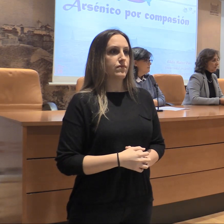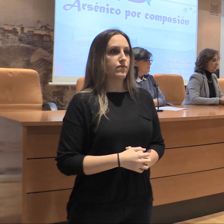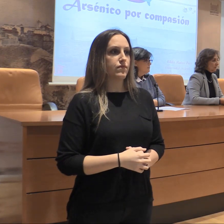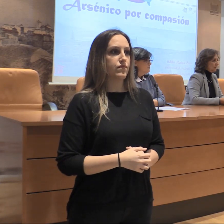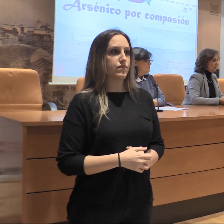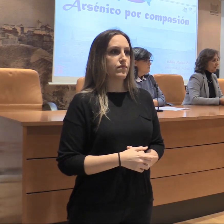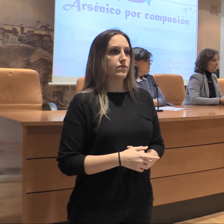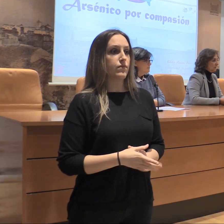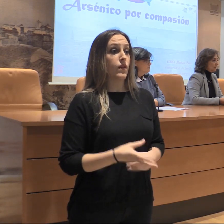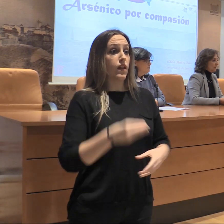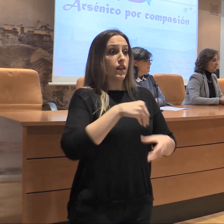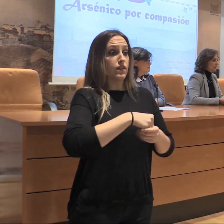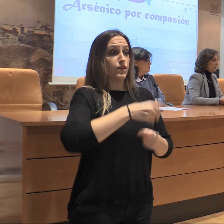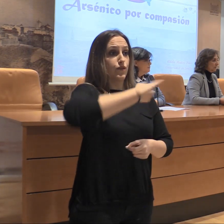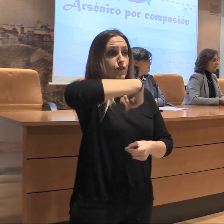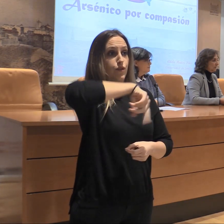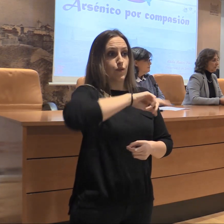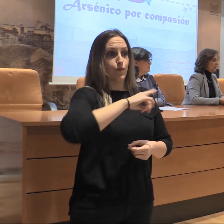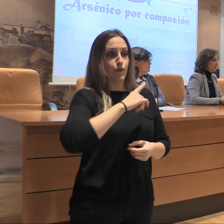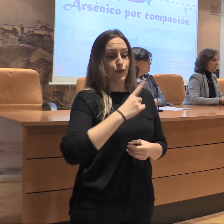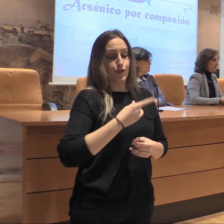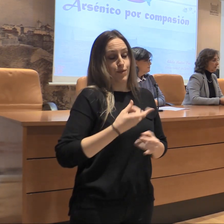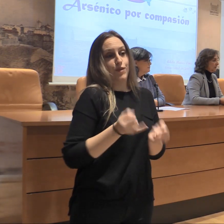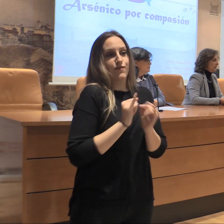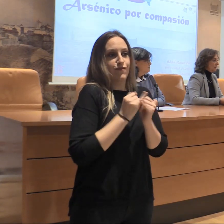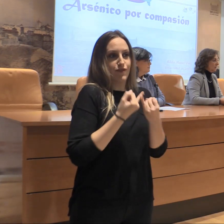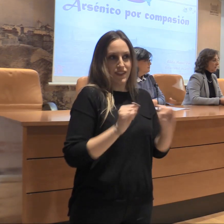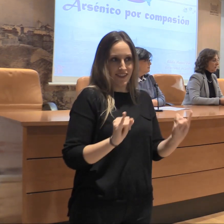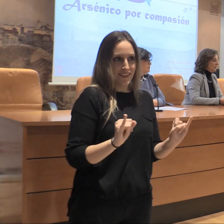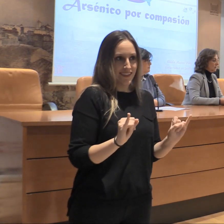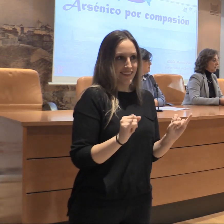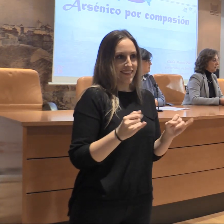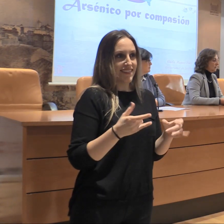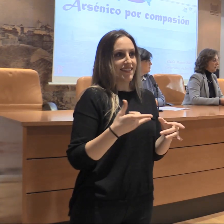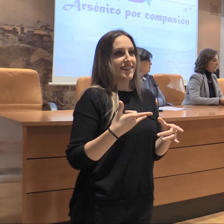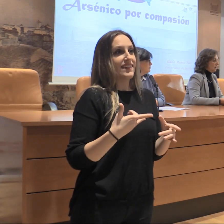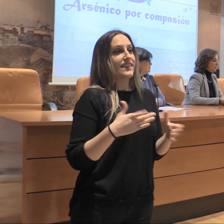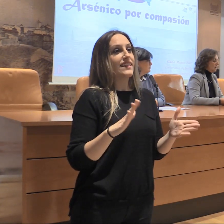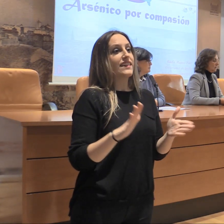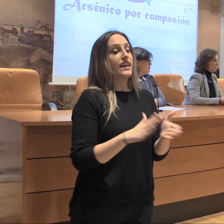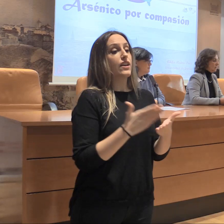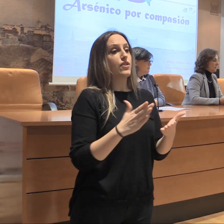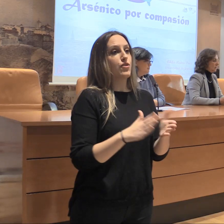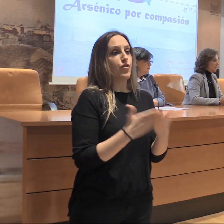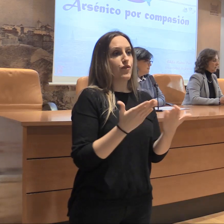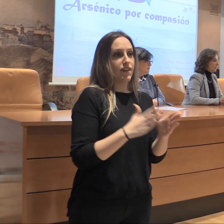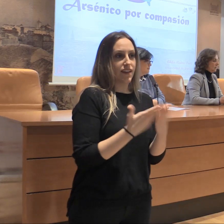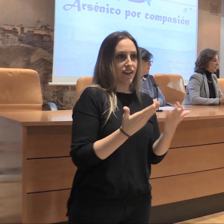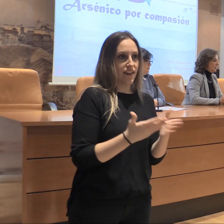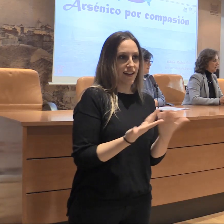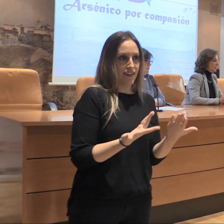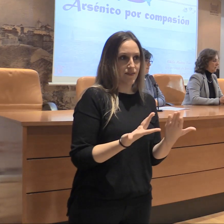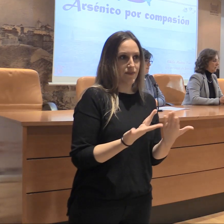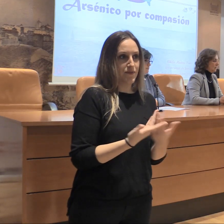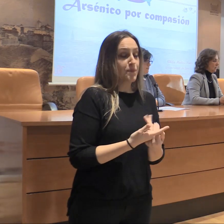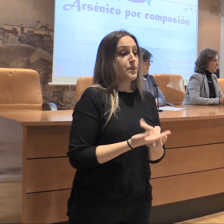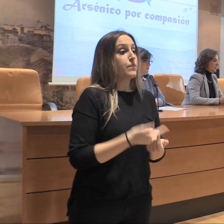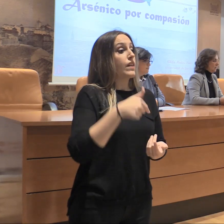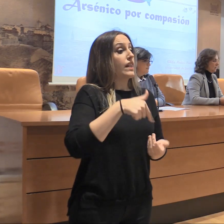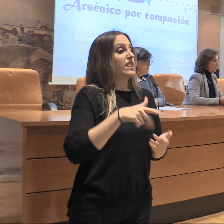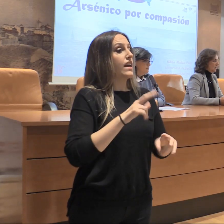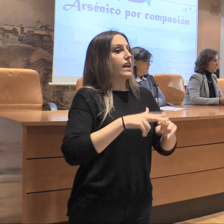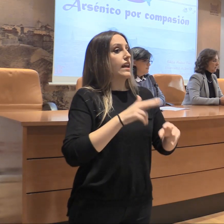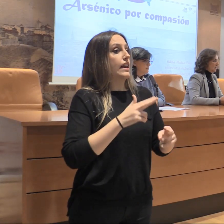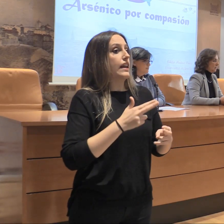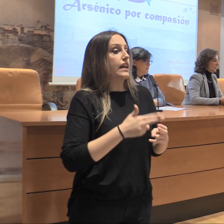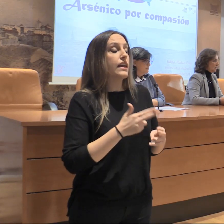de nuestro festival de novela negra y de cine negro y criminal, Mazapa